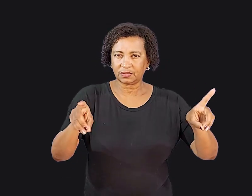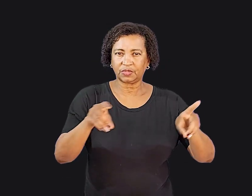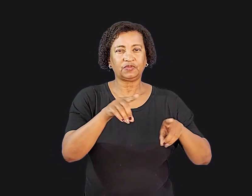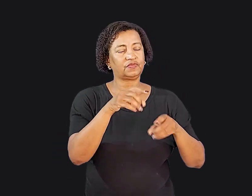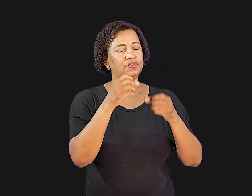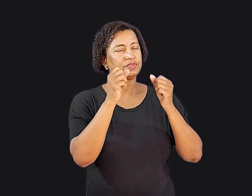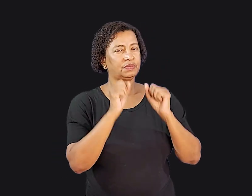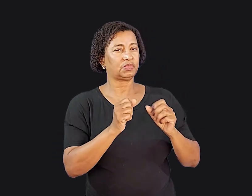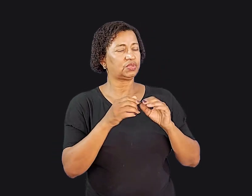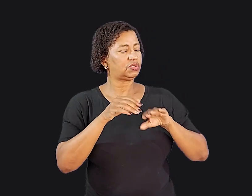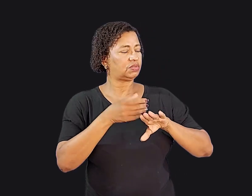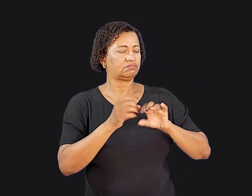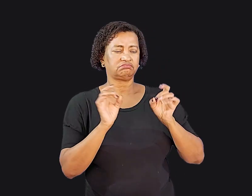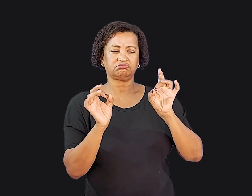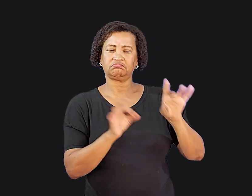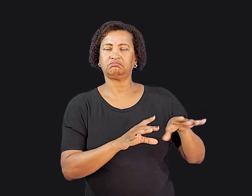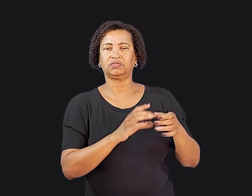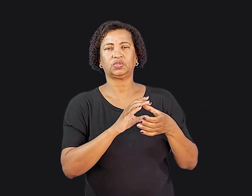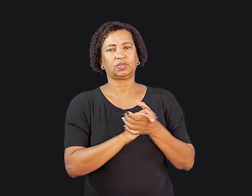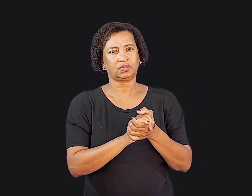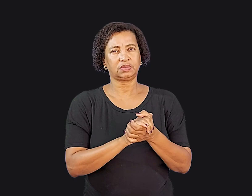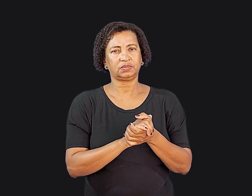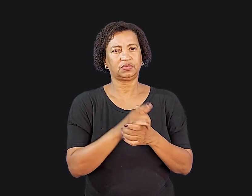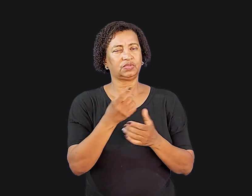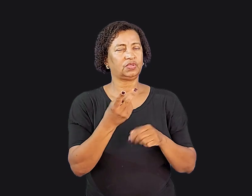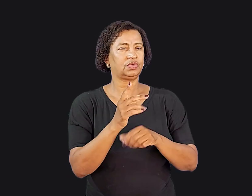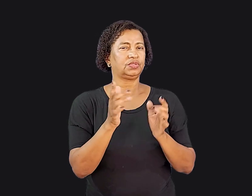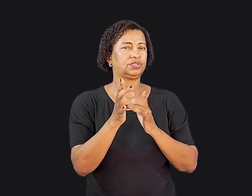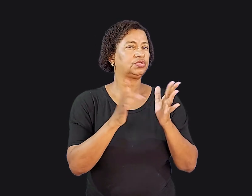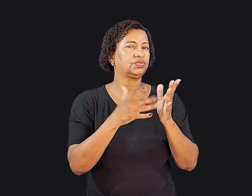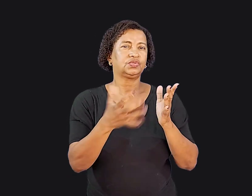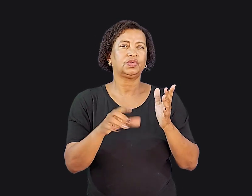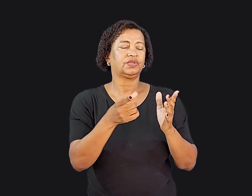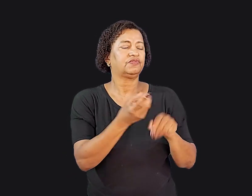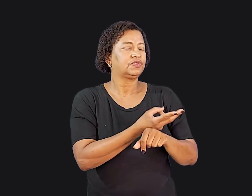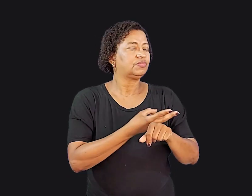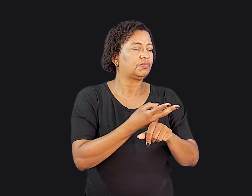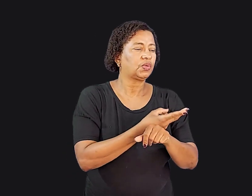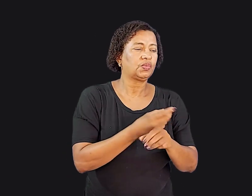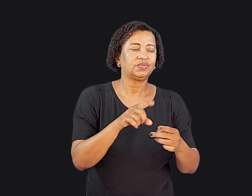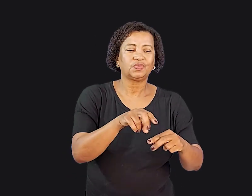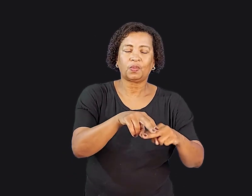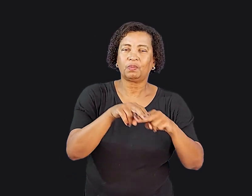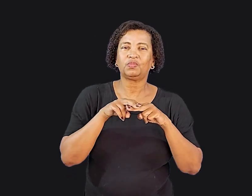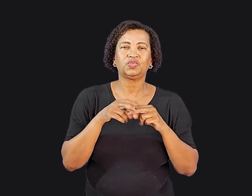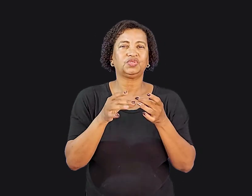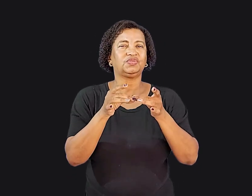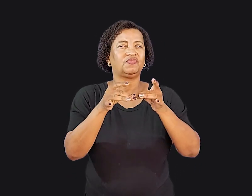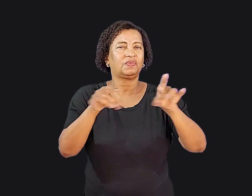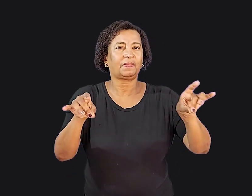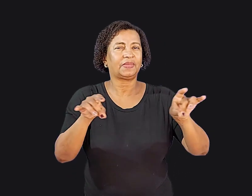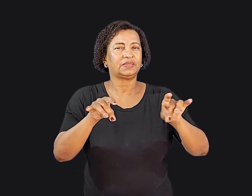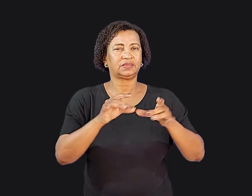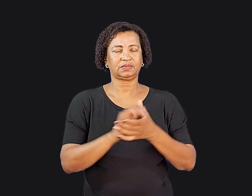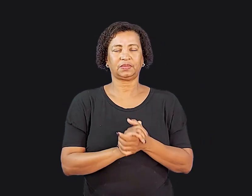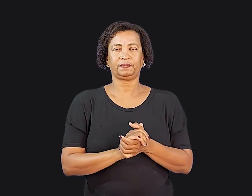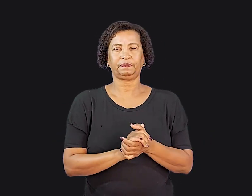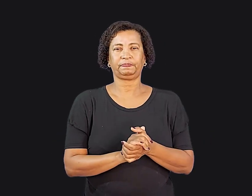poderia sair de um casamento. Jesus não quer que você fique procurando uma brecha para se separar. Parafraseando, ele disse o